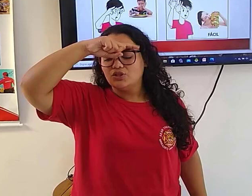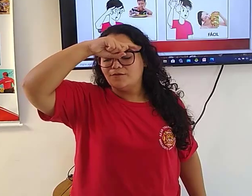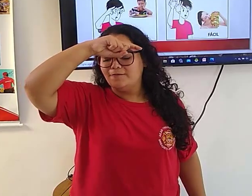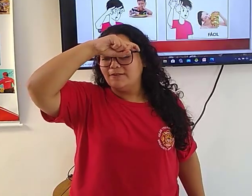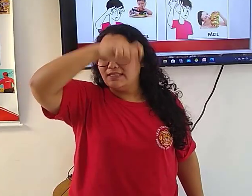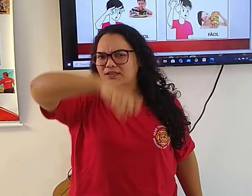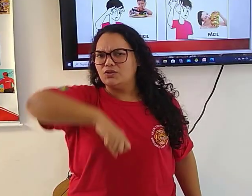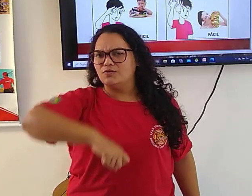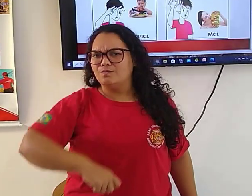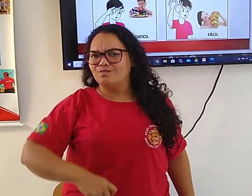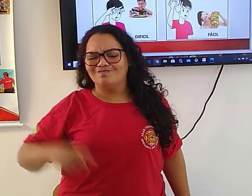Difícil.